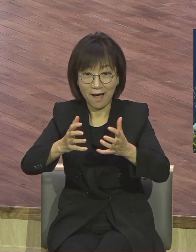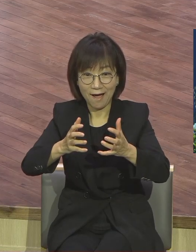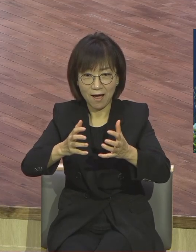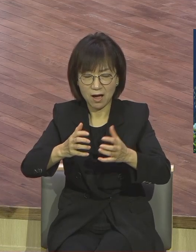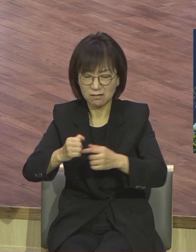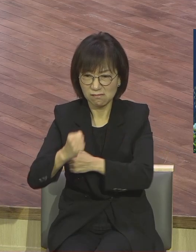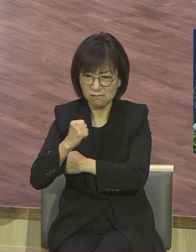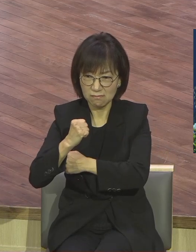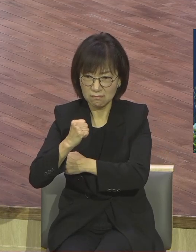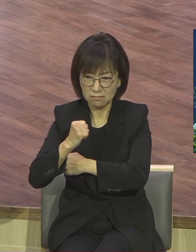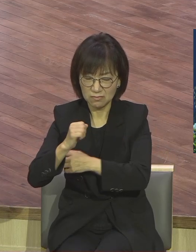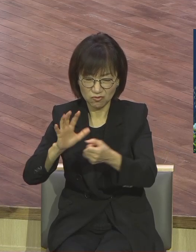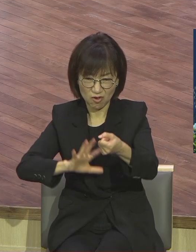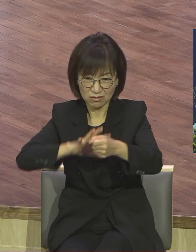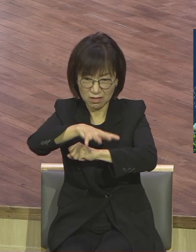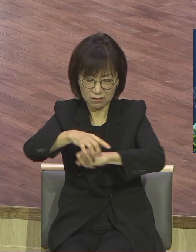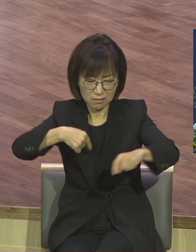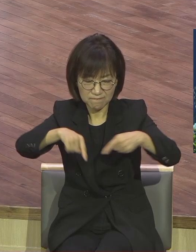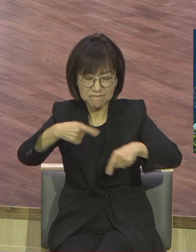시민권자.